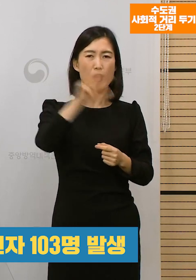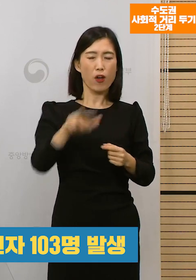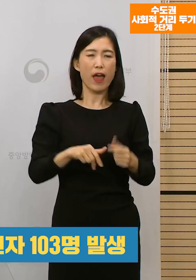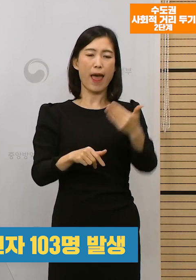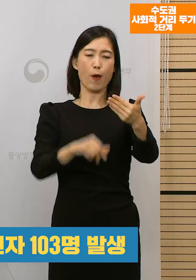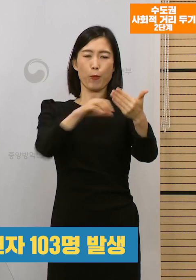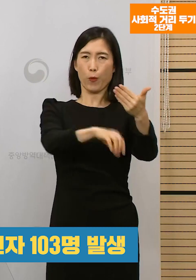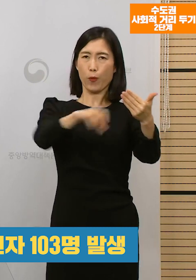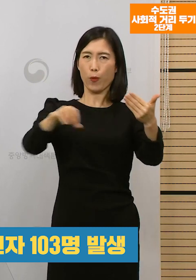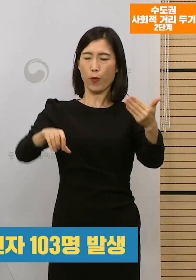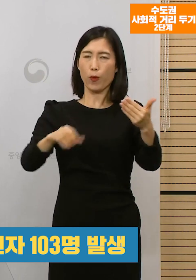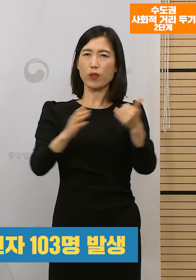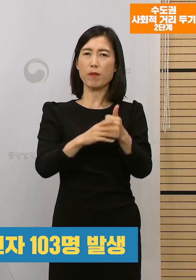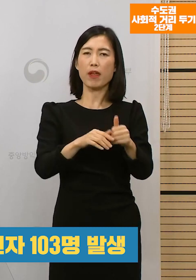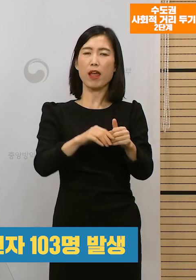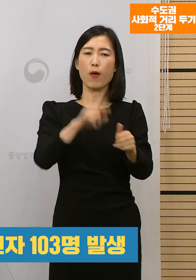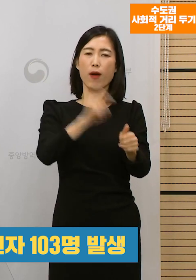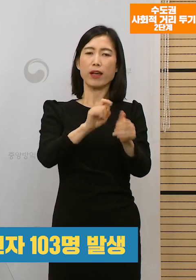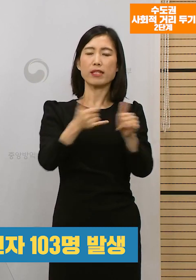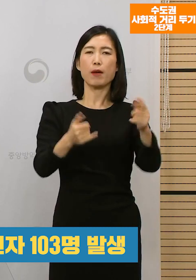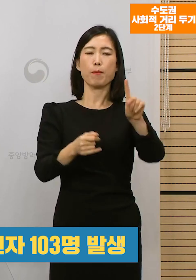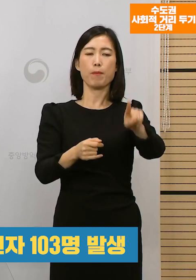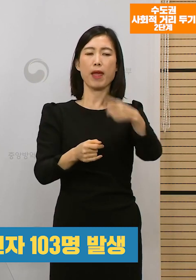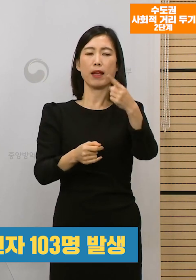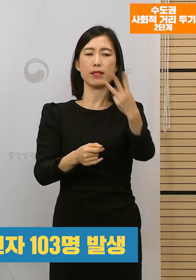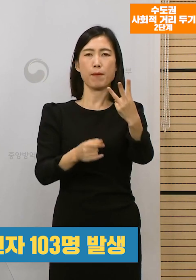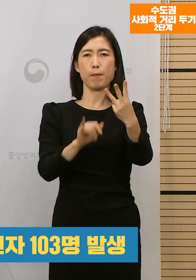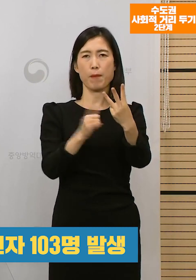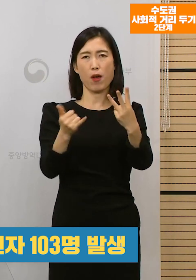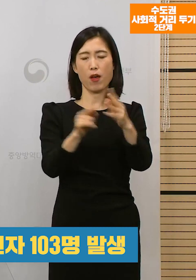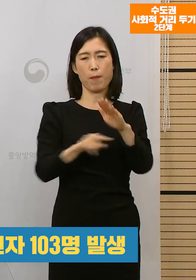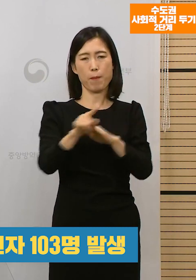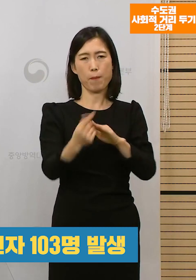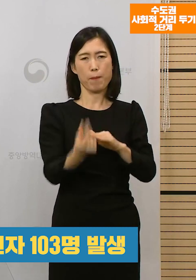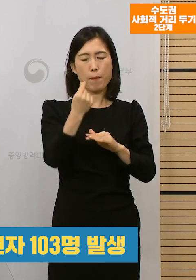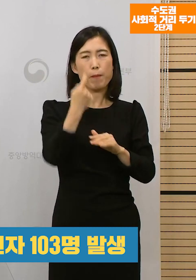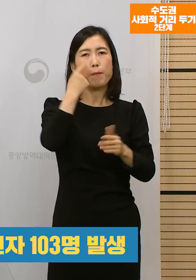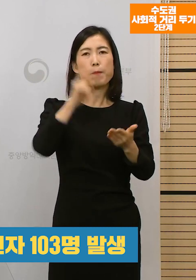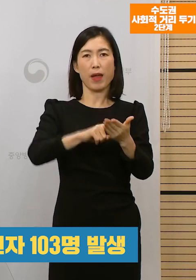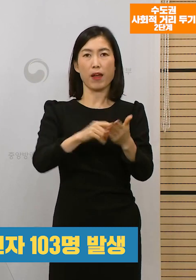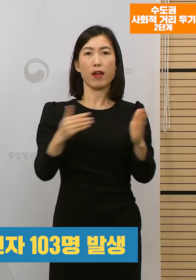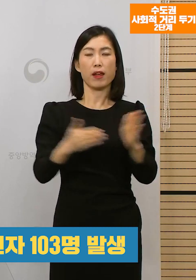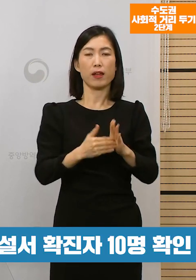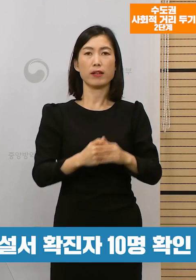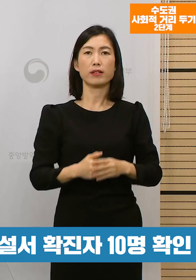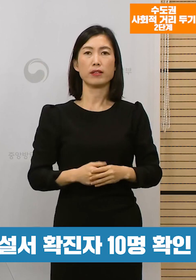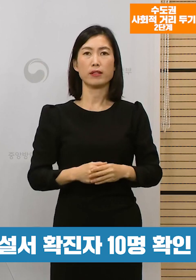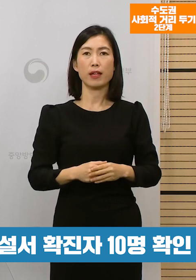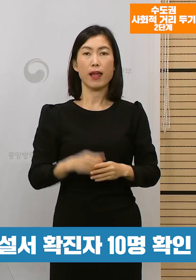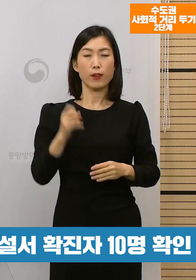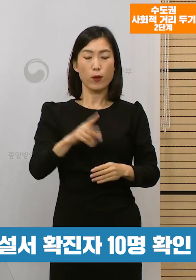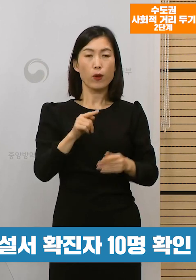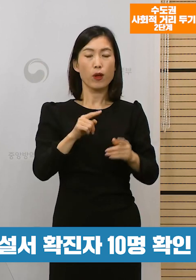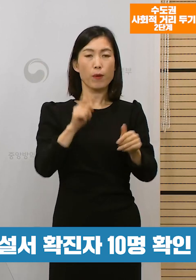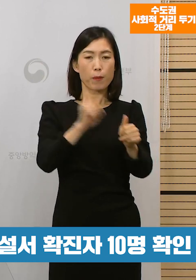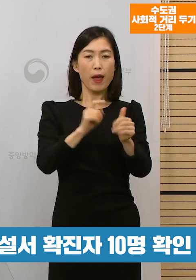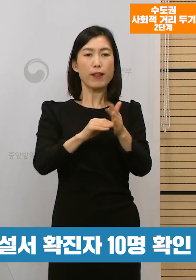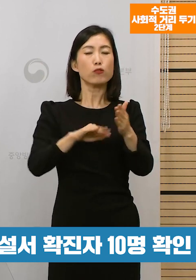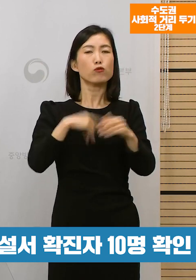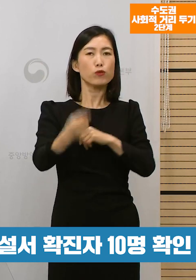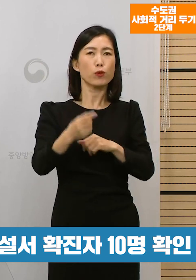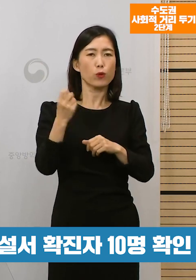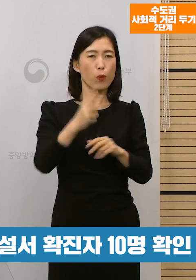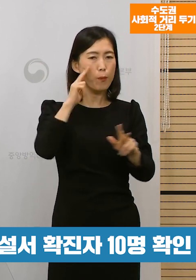취약시설에서 확진자 총 103명이 발생한 것으로 보고되었습니다. 그리고 그 이후의